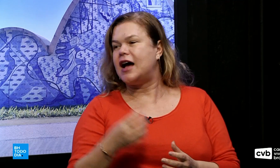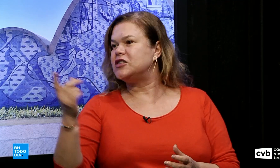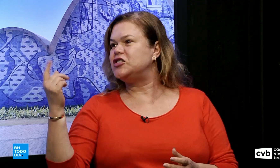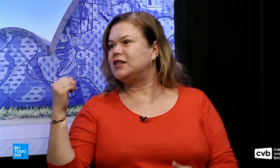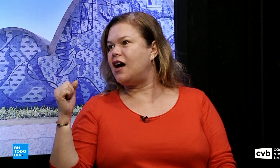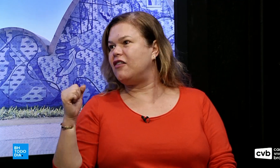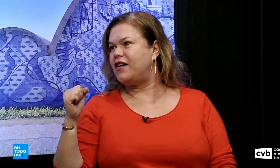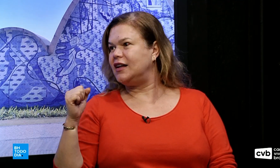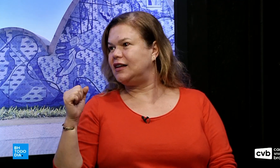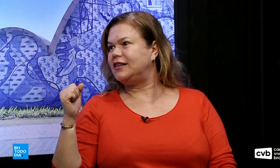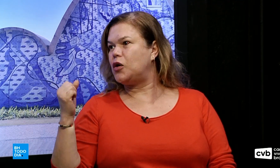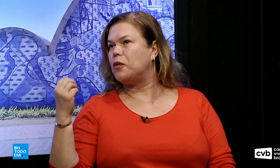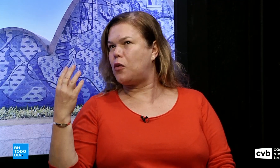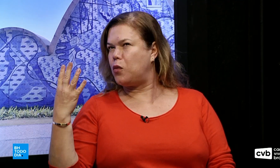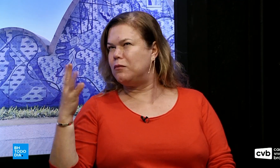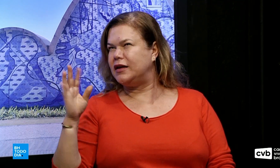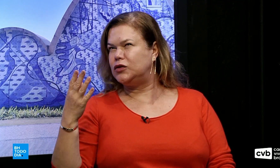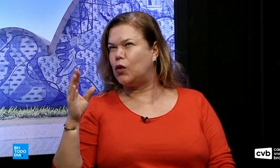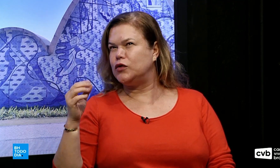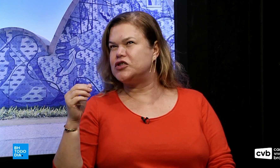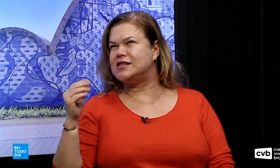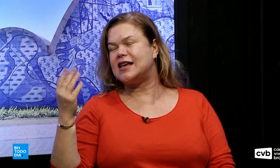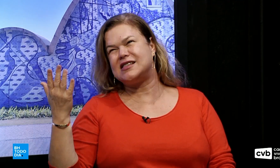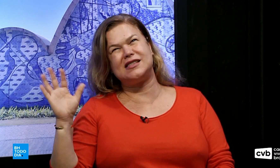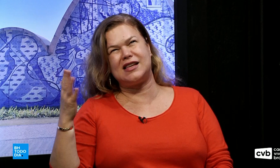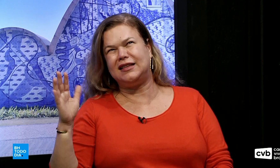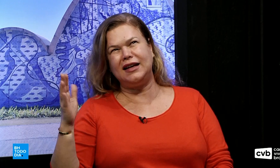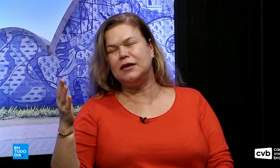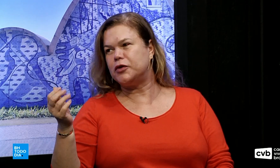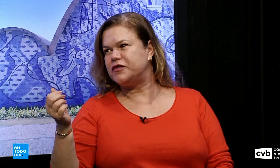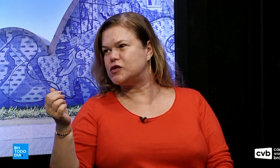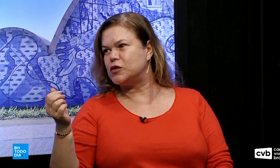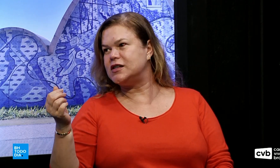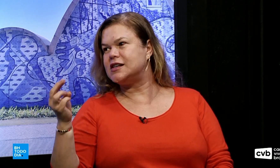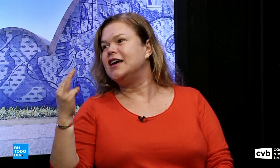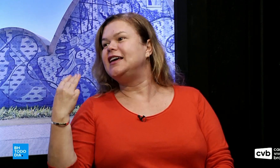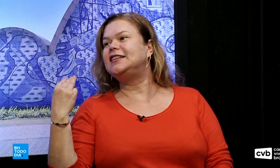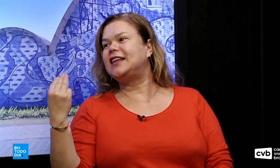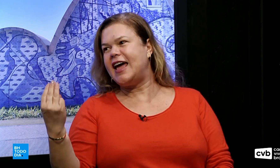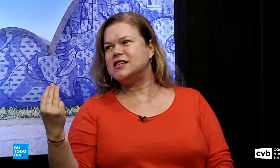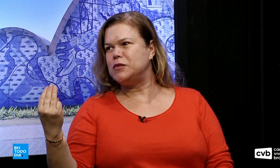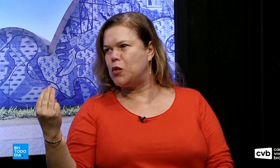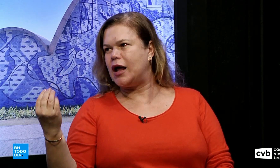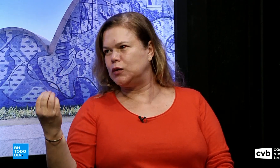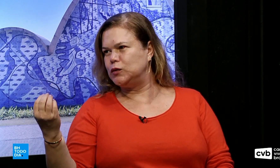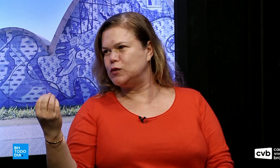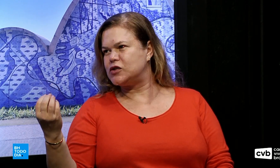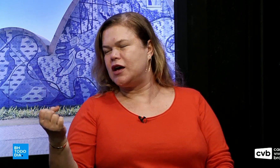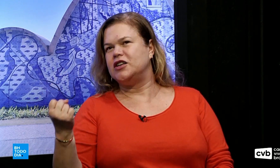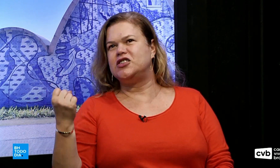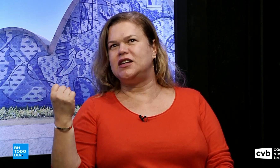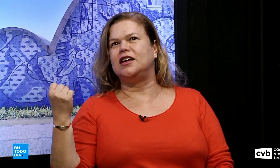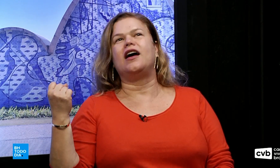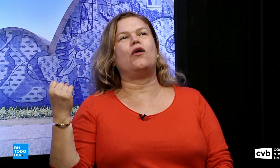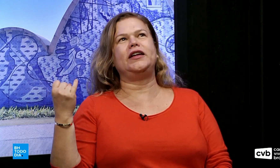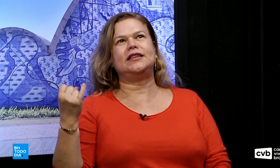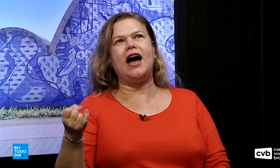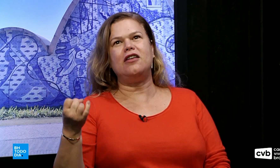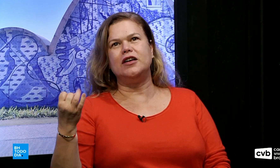a gente vai atender em torno de 70 professores e 3 mil alunos de 8ª,